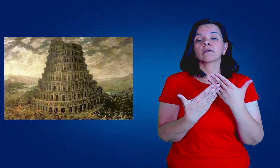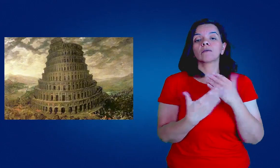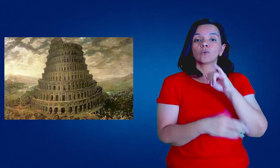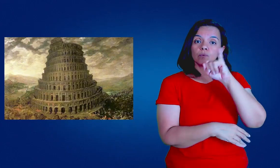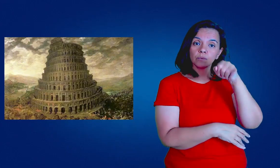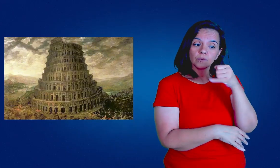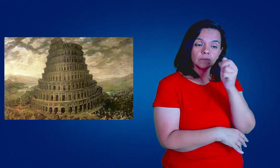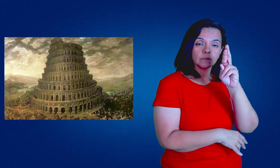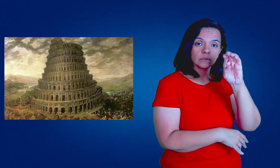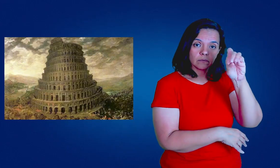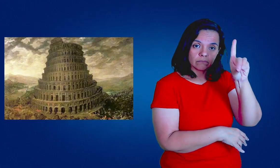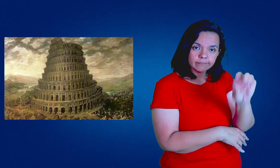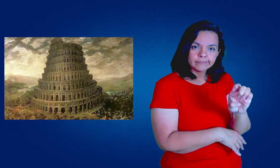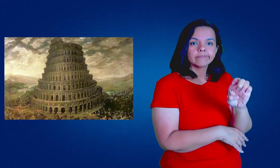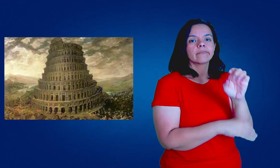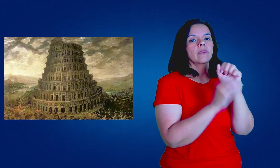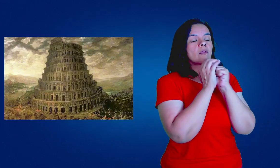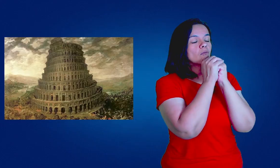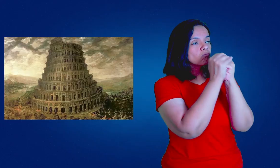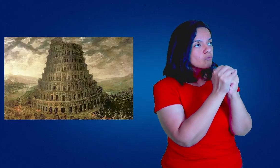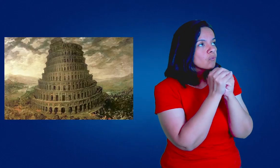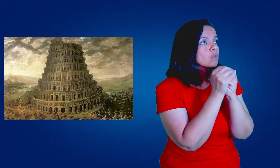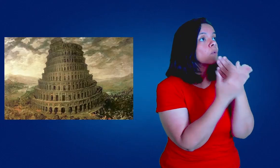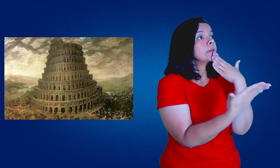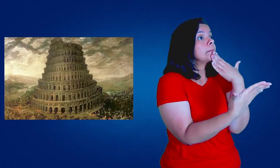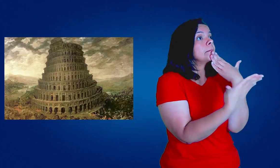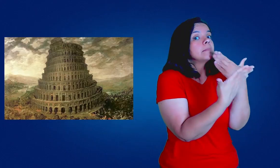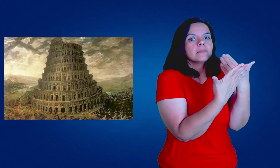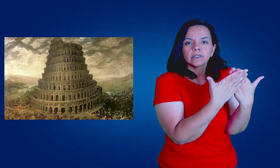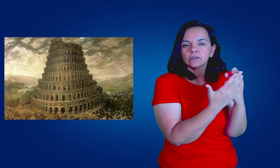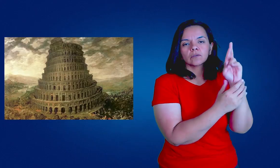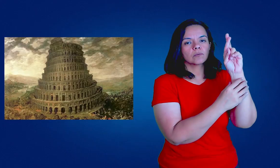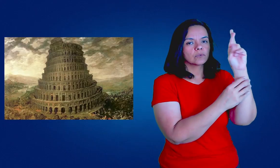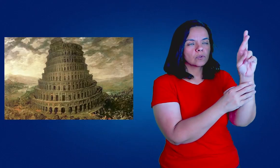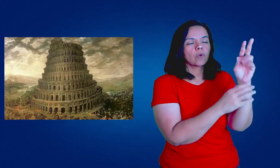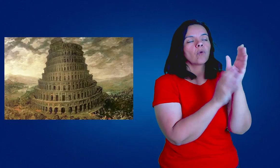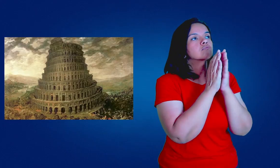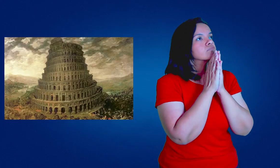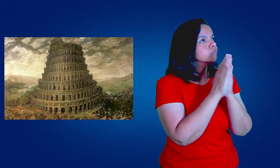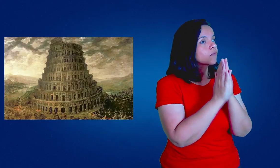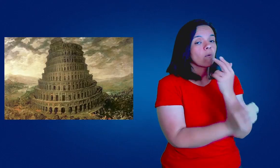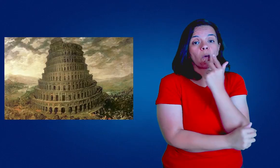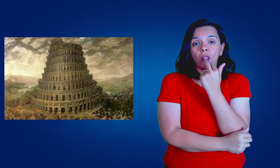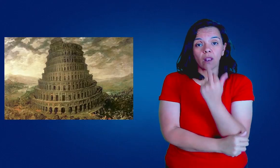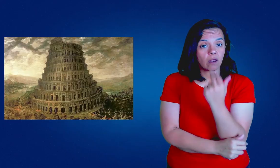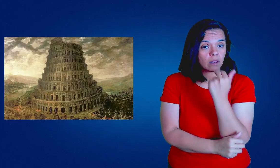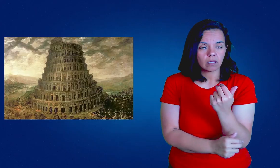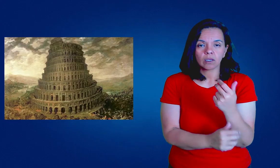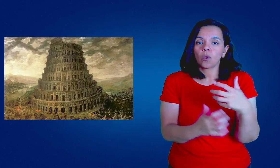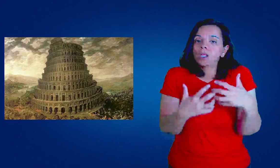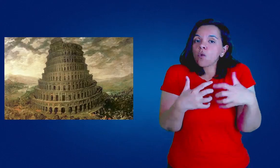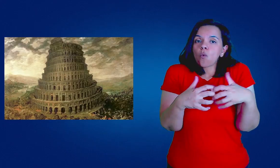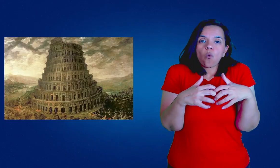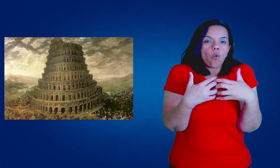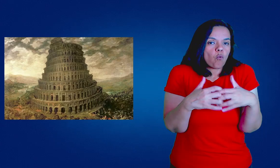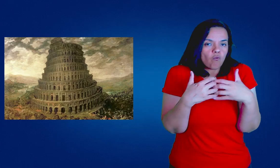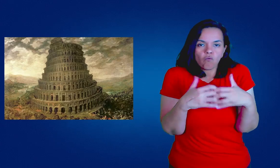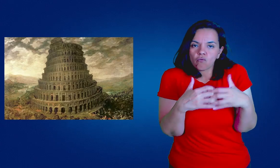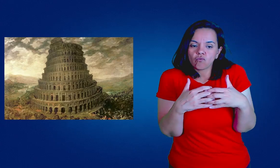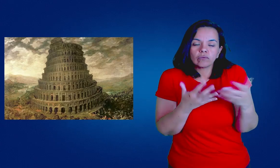amigos. Então, Jared, ele orou a Deus e ele pediu para que a